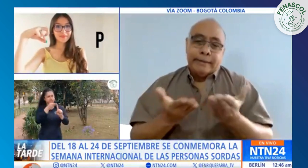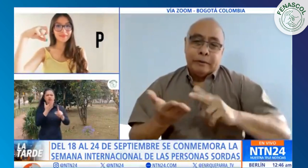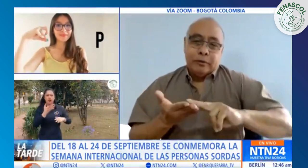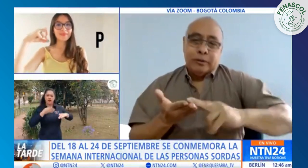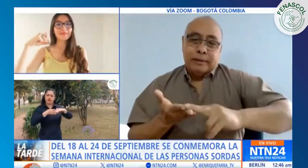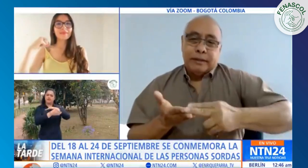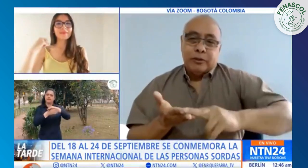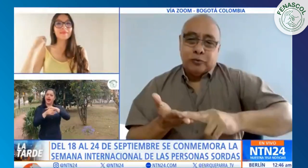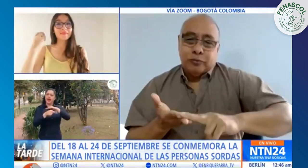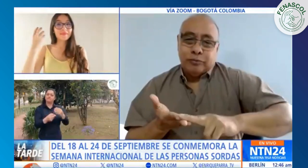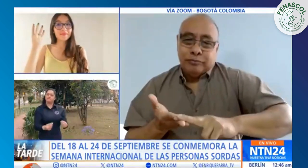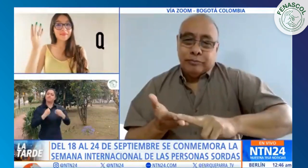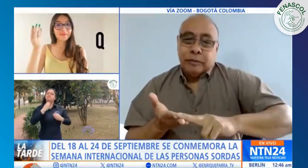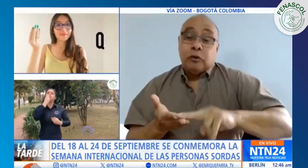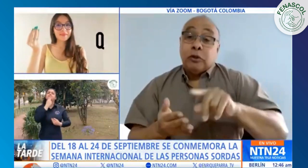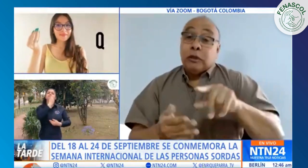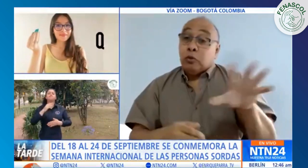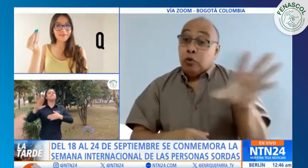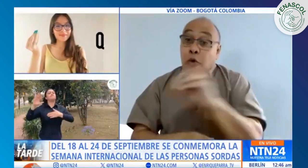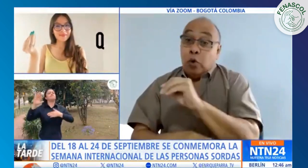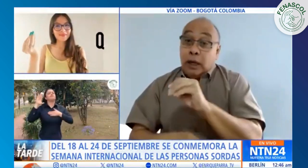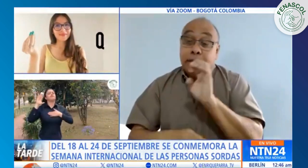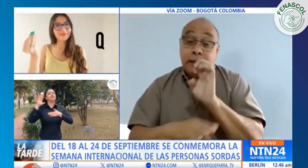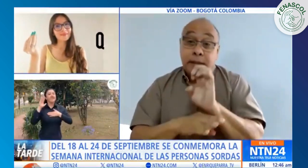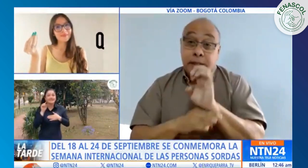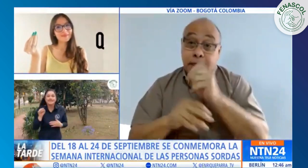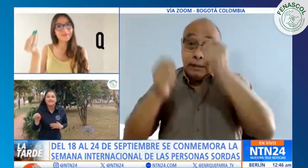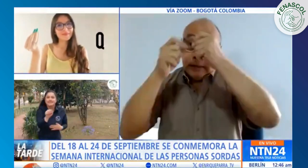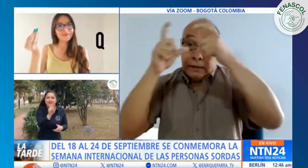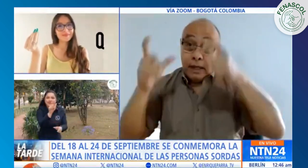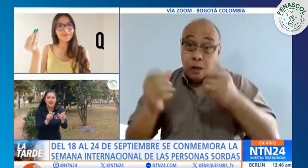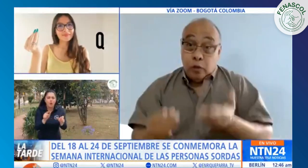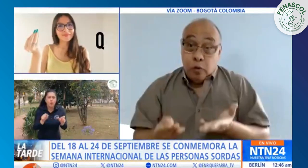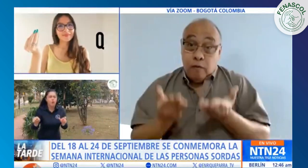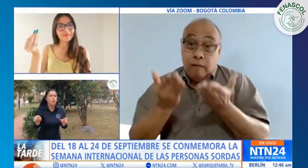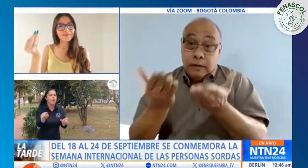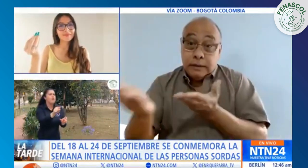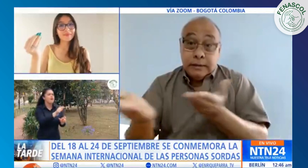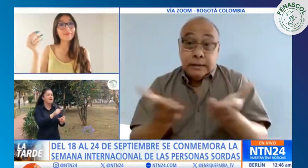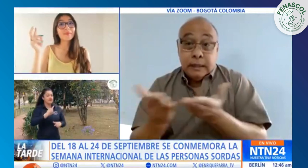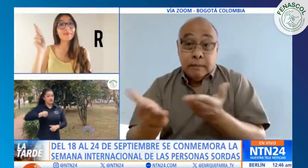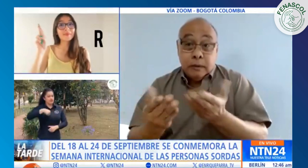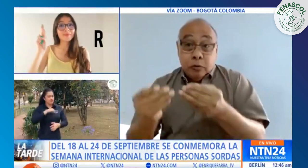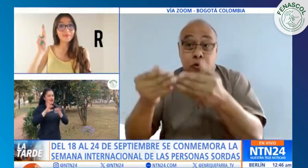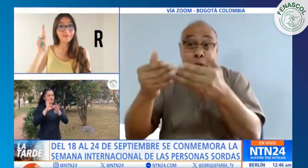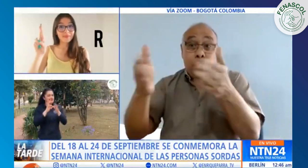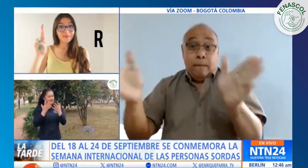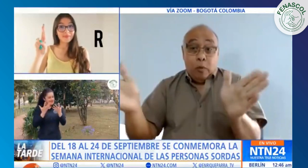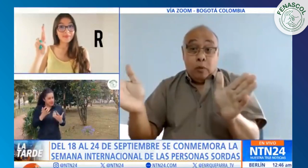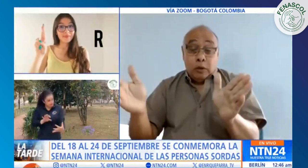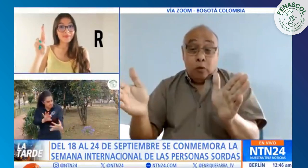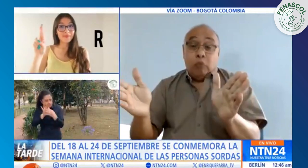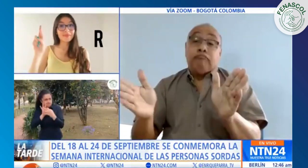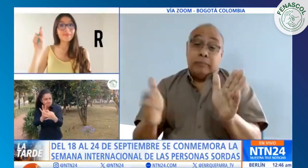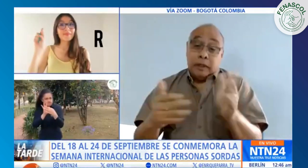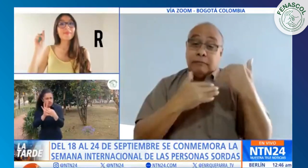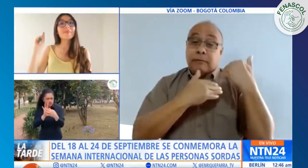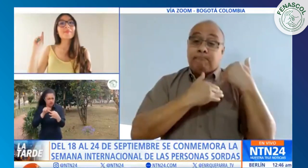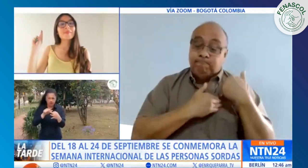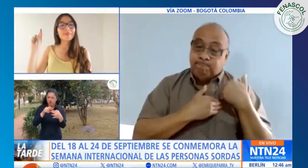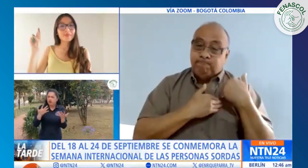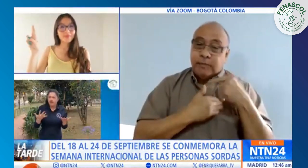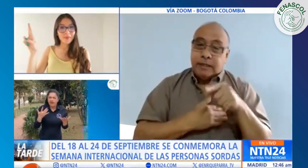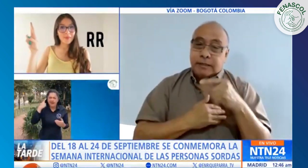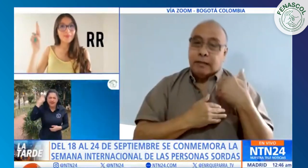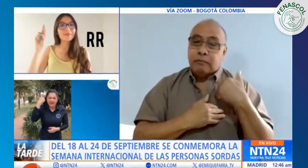discapacidad física a las estructuras, dar información accesible en braille, por ejemplo, a las personas con